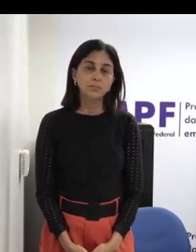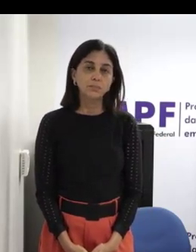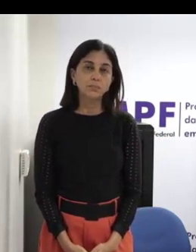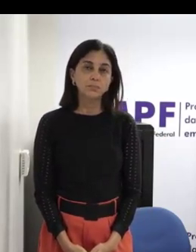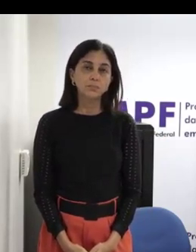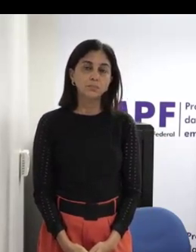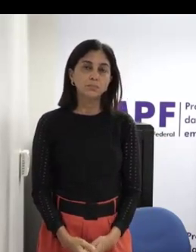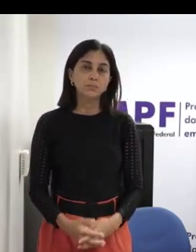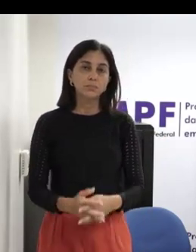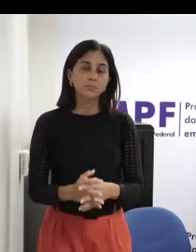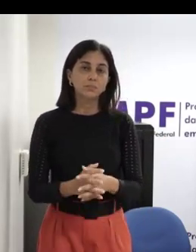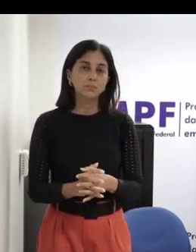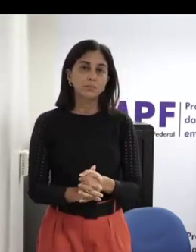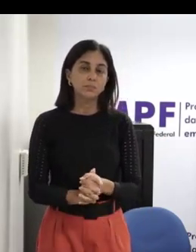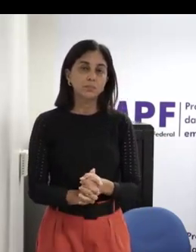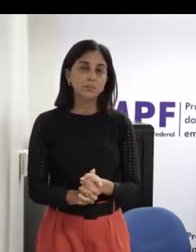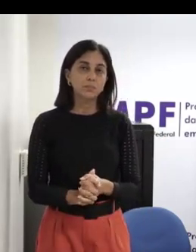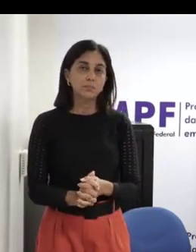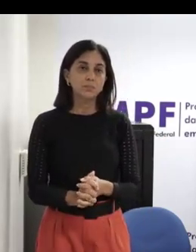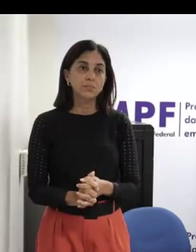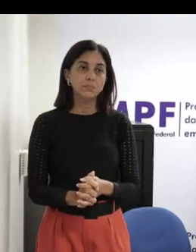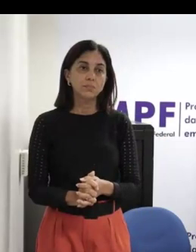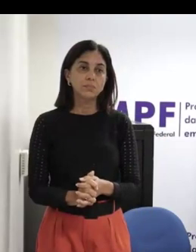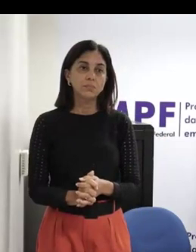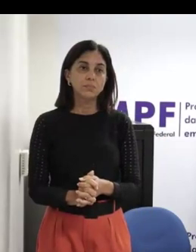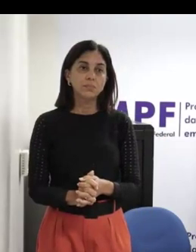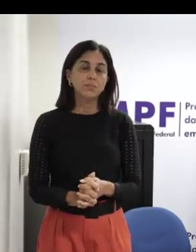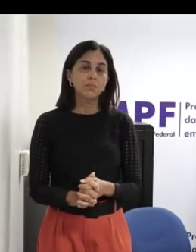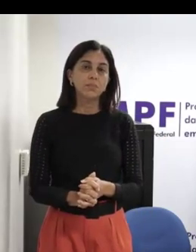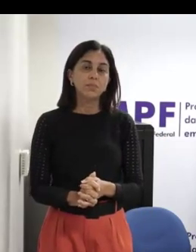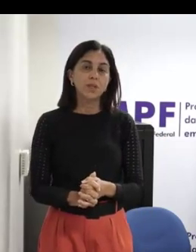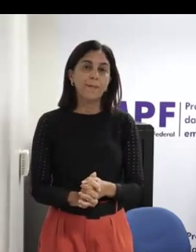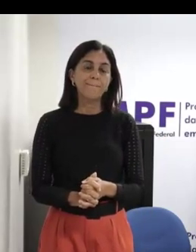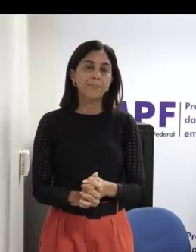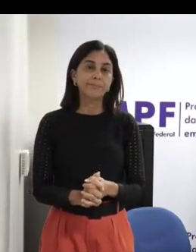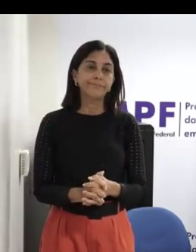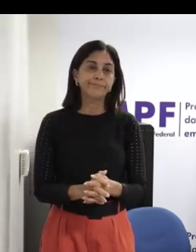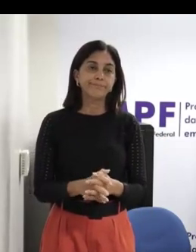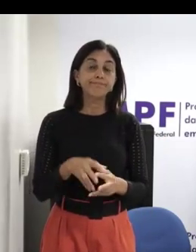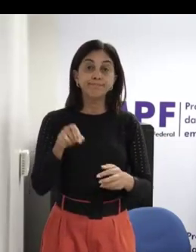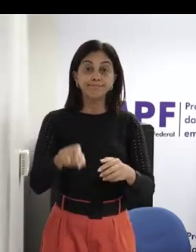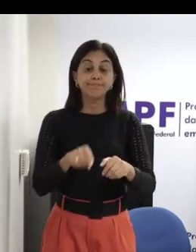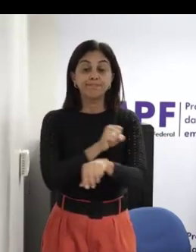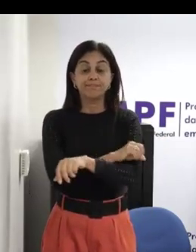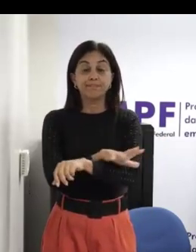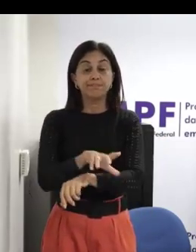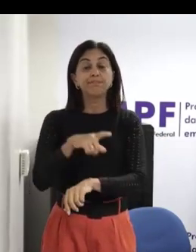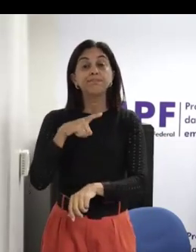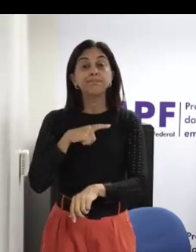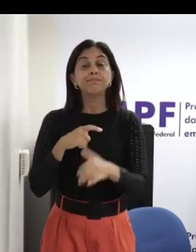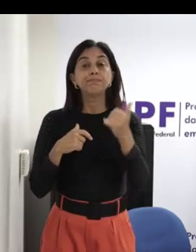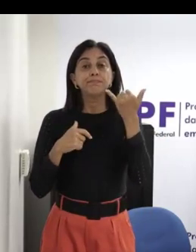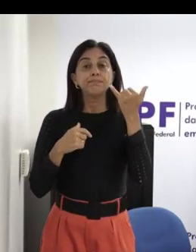com contato a gente vai estar disponibilizando também mas o dis que 100 ele é de suma importância e ele